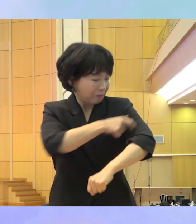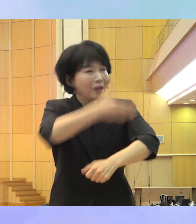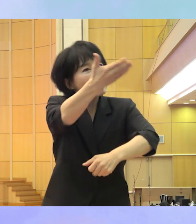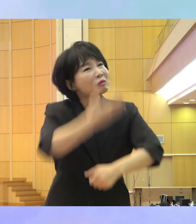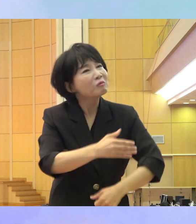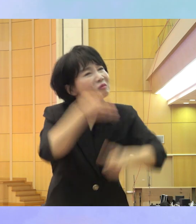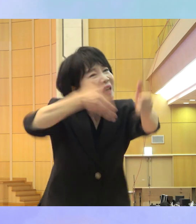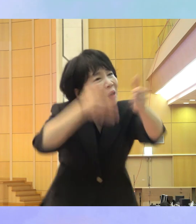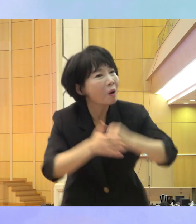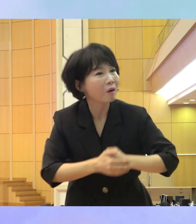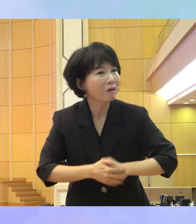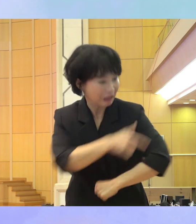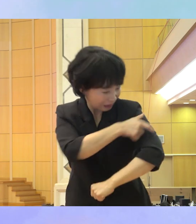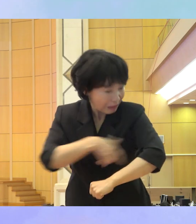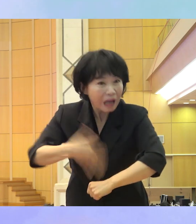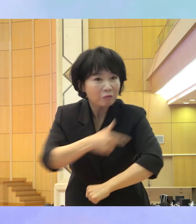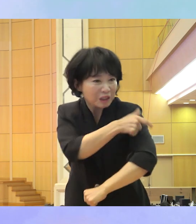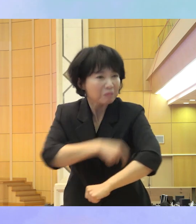집사 직분 달라는 거예요.